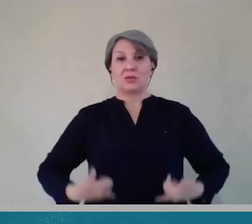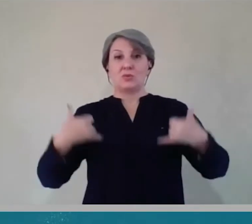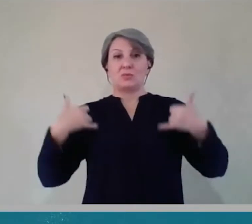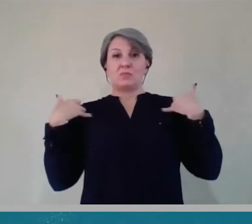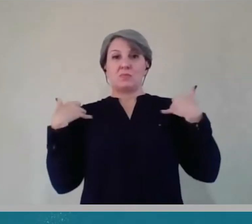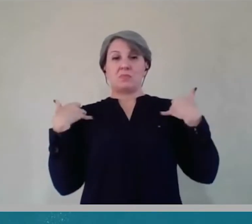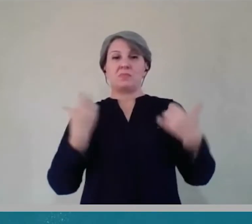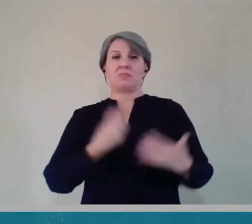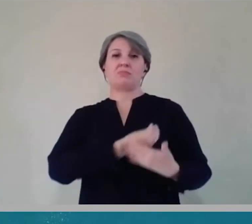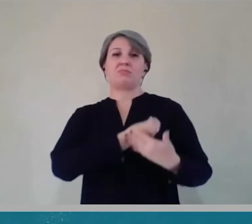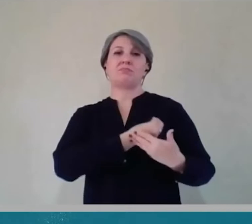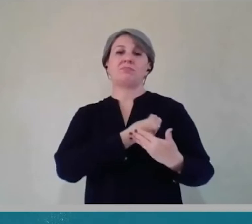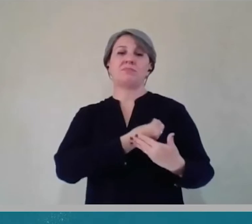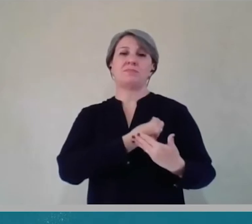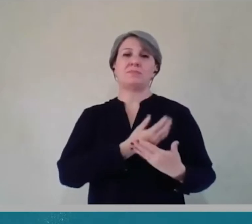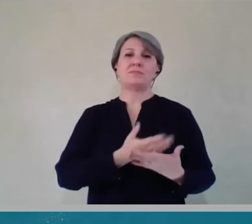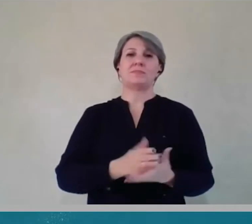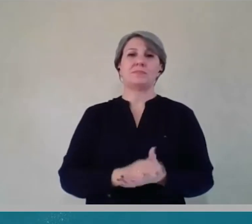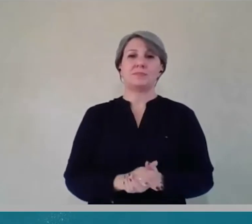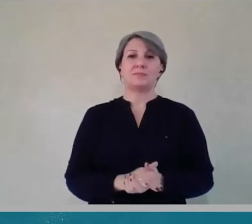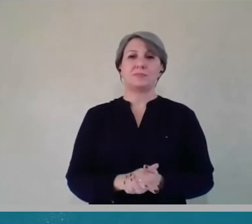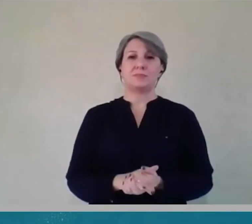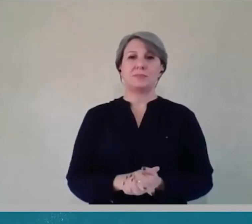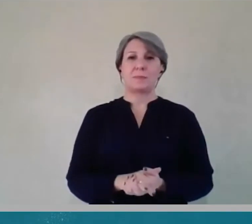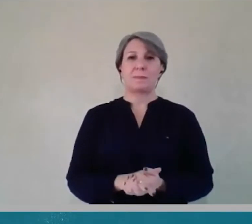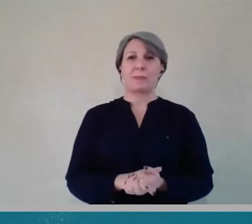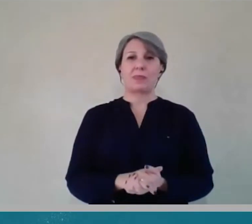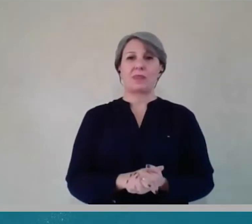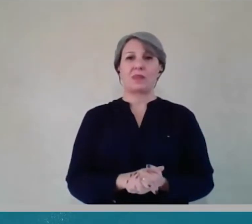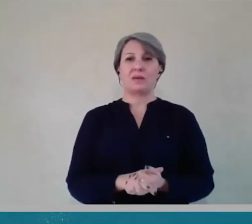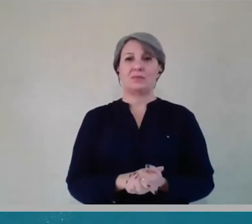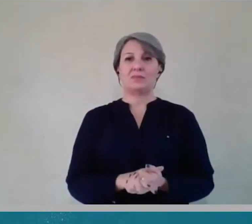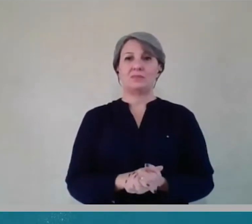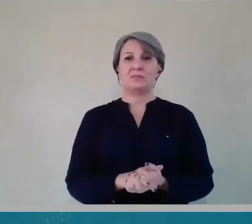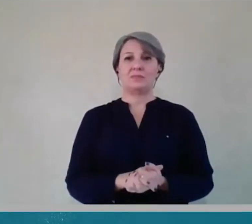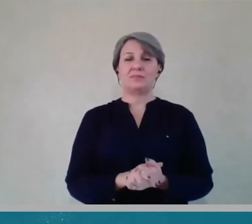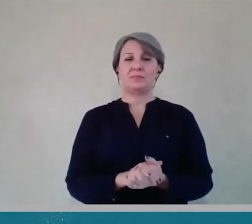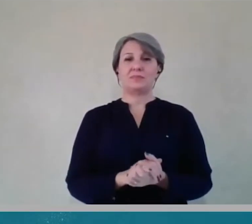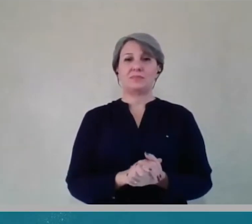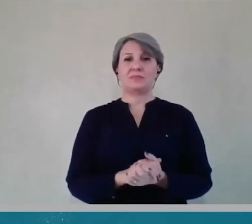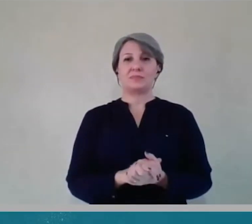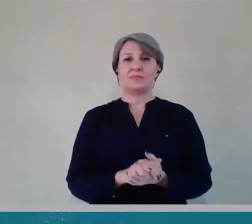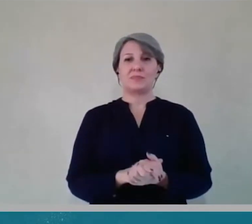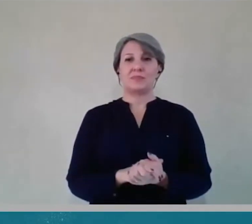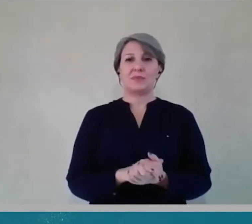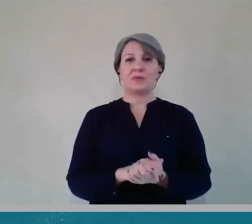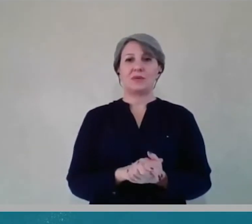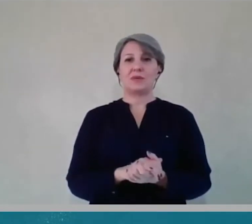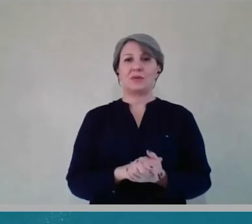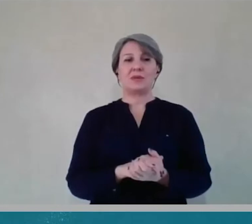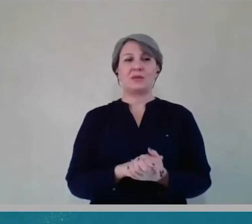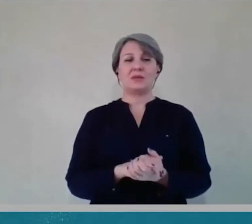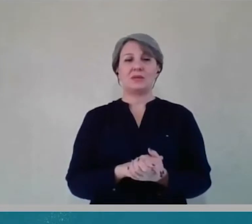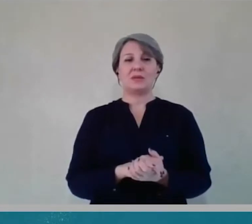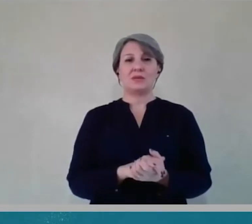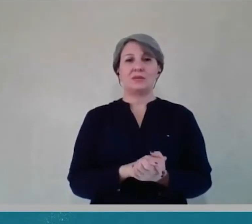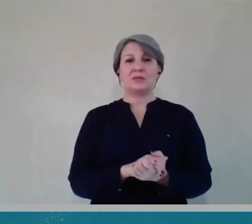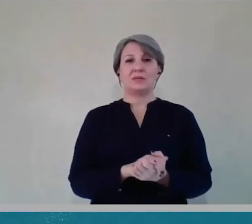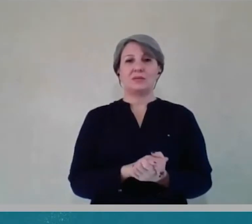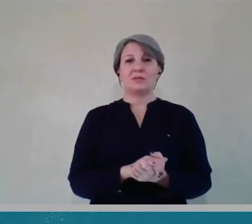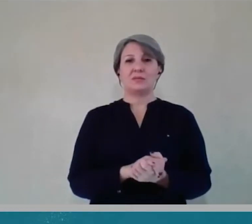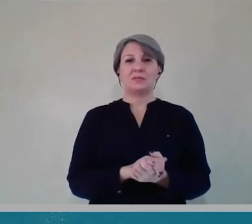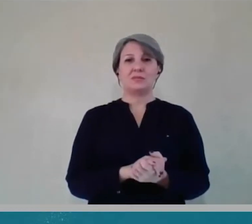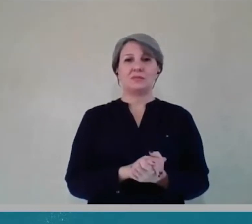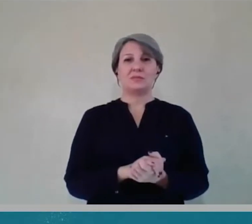àquelas cobiças da esfera carnal, da esfera física de